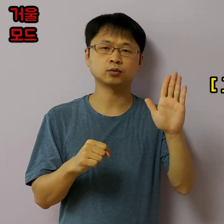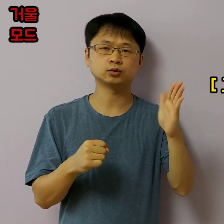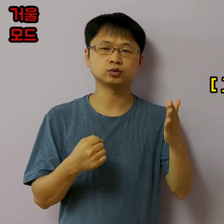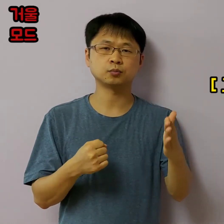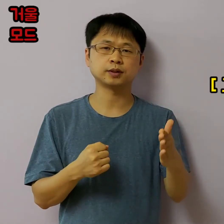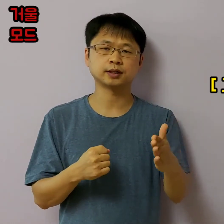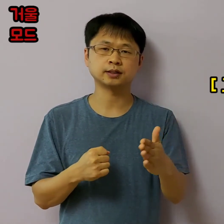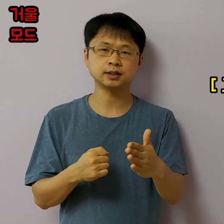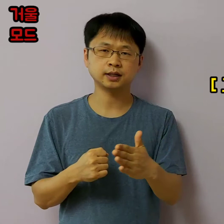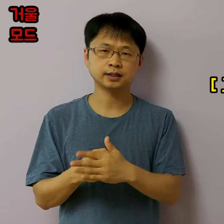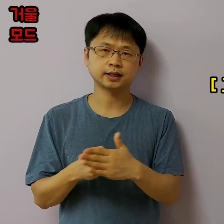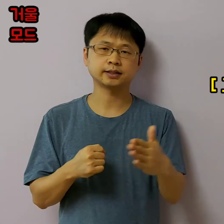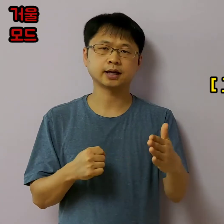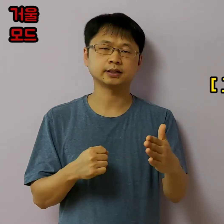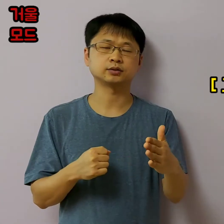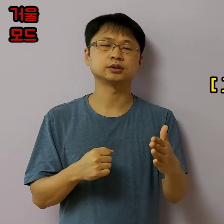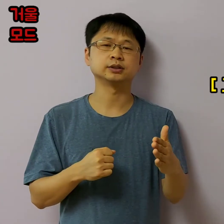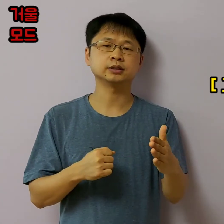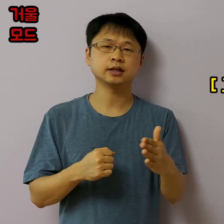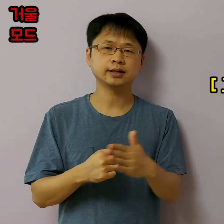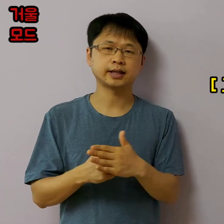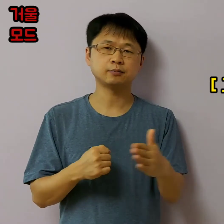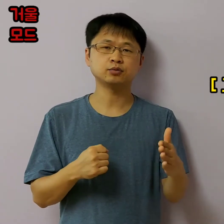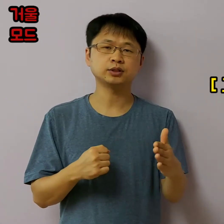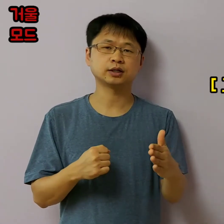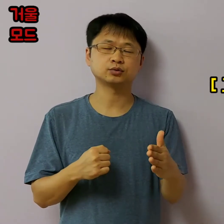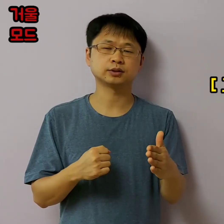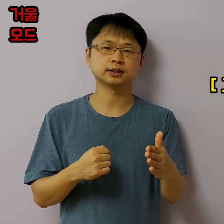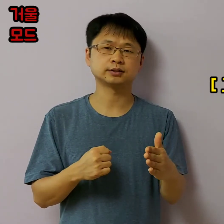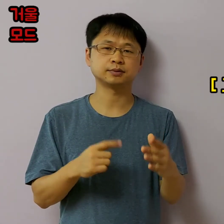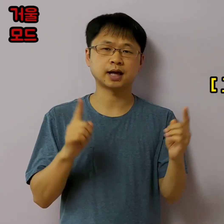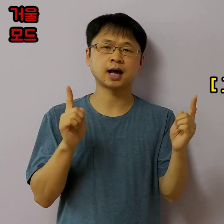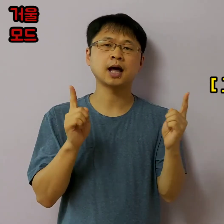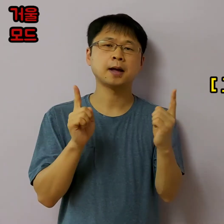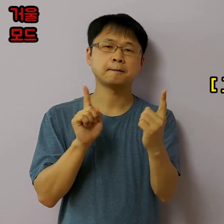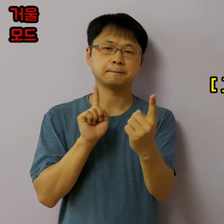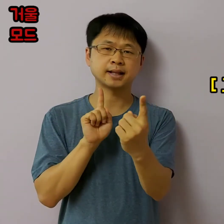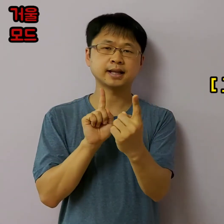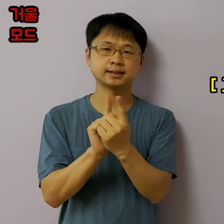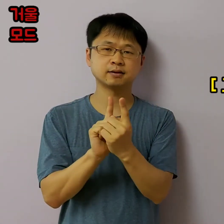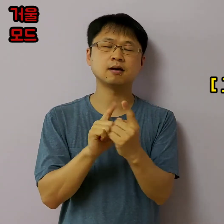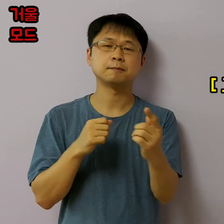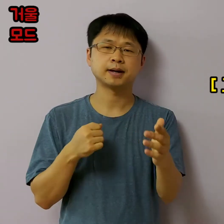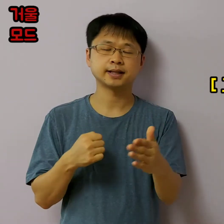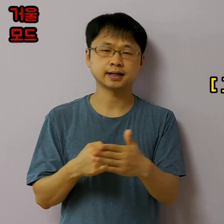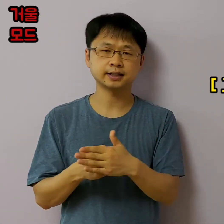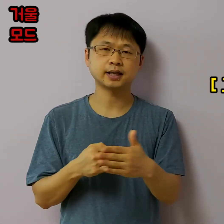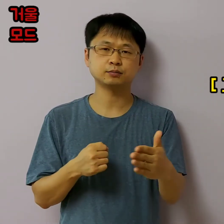오른손 손바닥을 뗐다가 떼주시는 때문이라는 수어를 썼습니다. 만났기